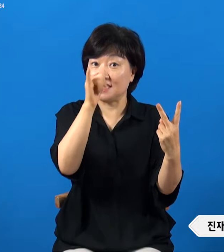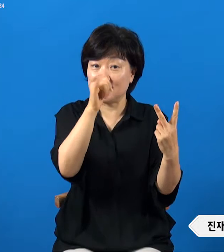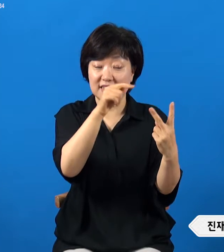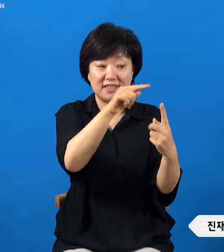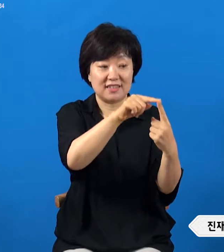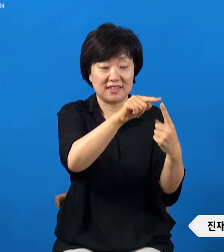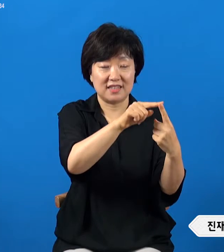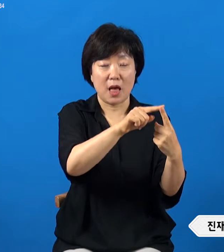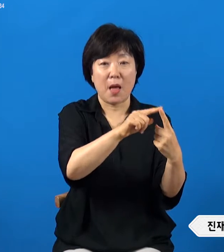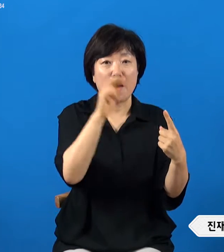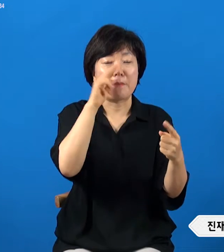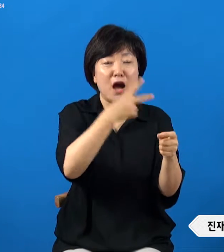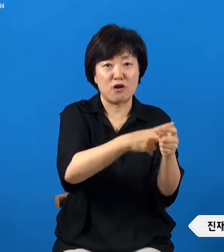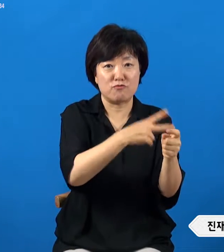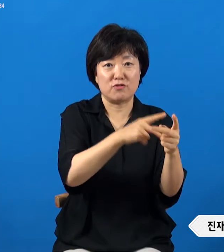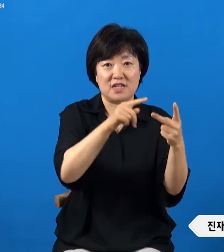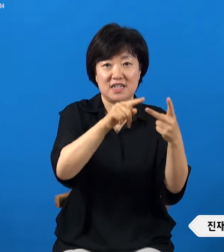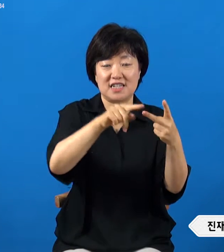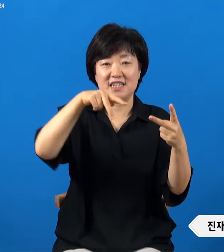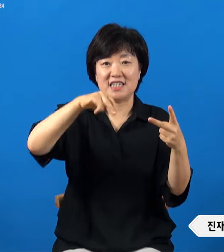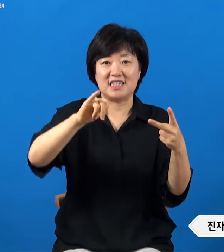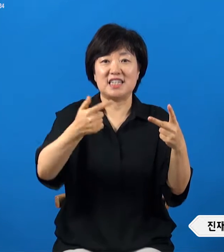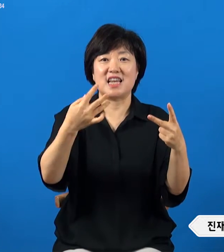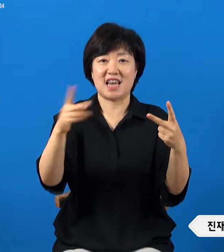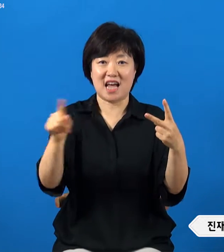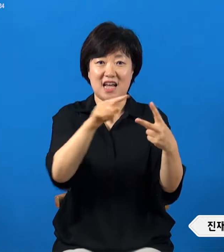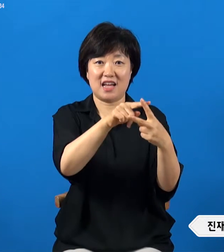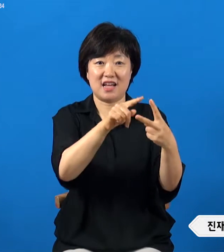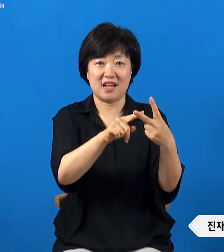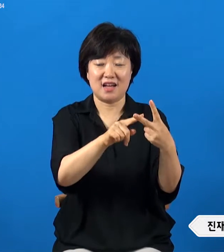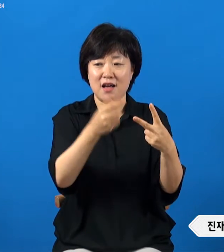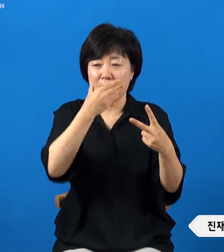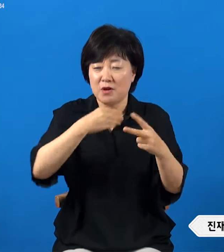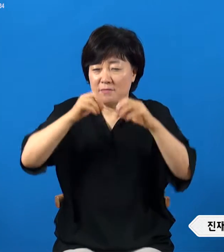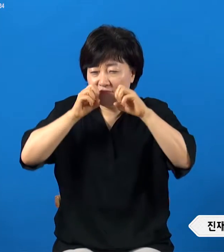바로 바울과 실라입니다. 복음을